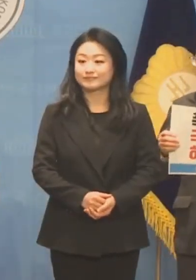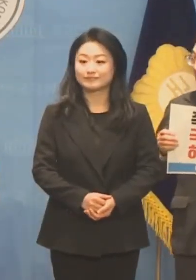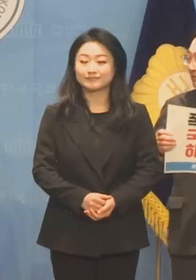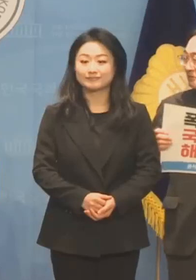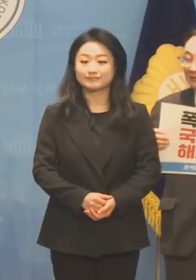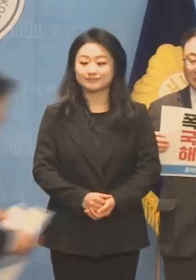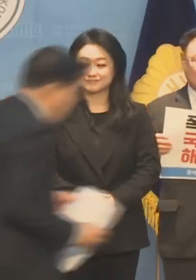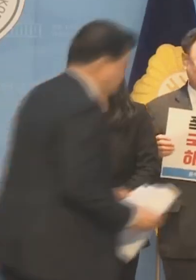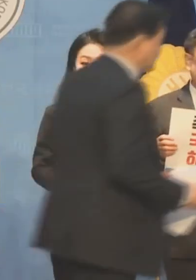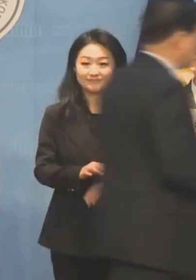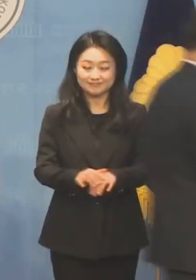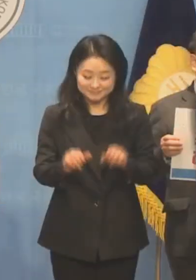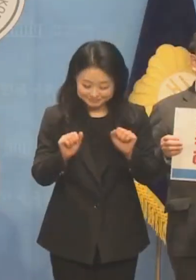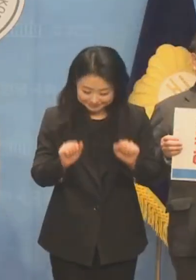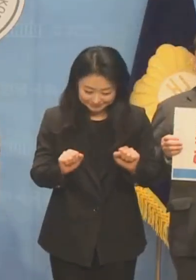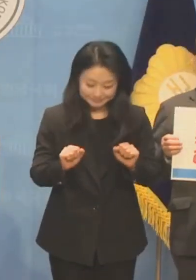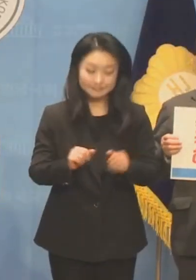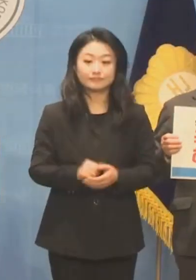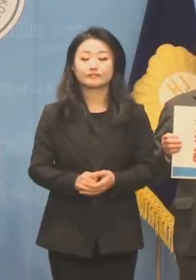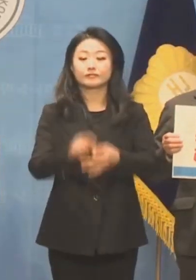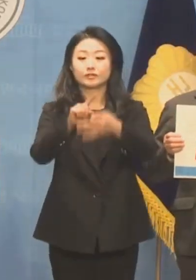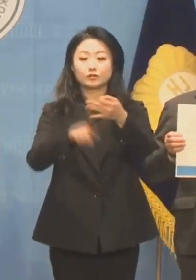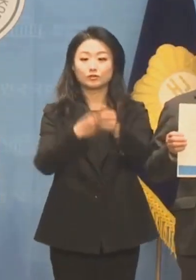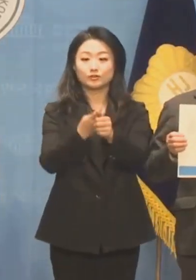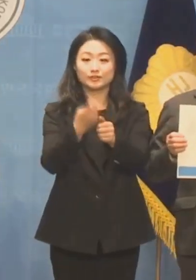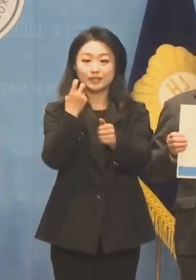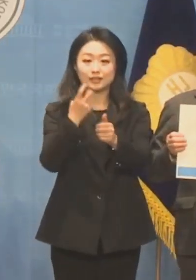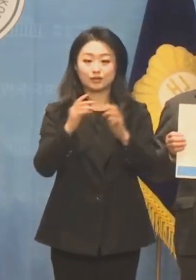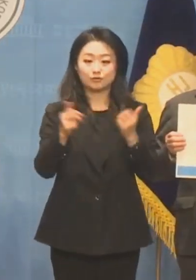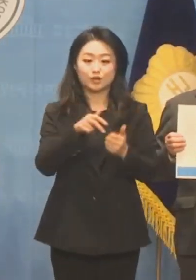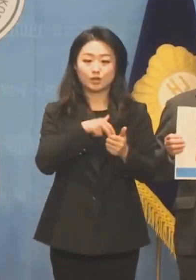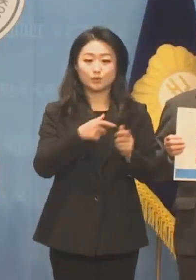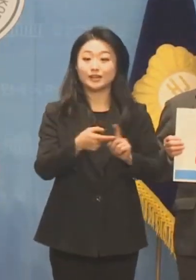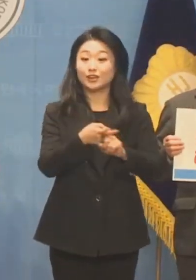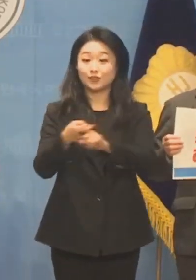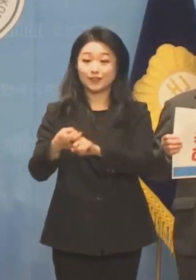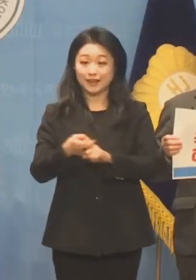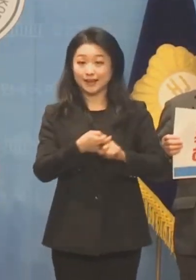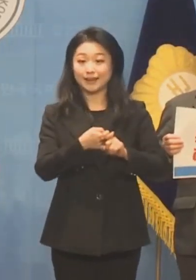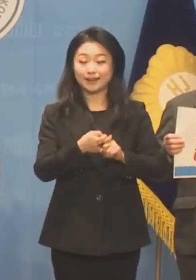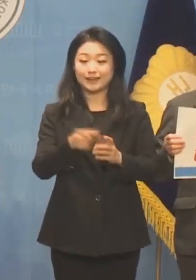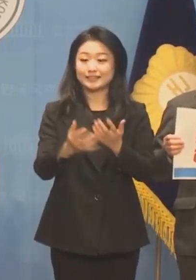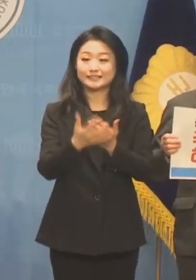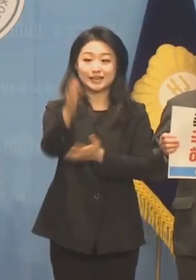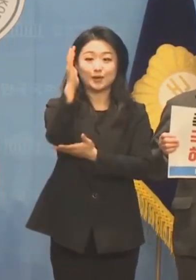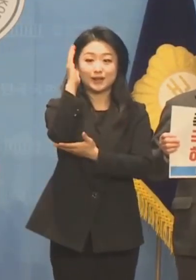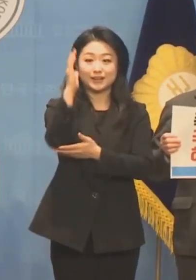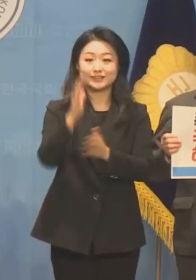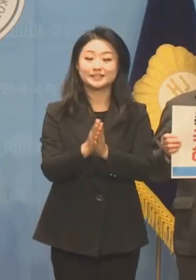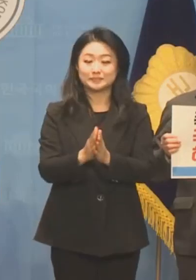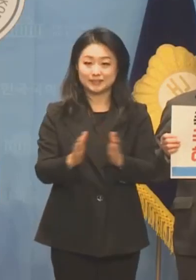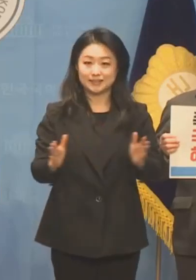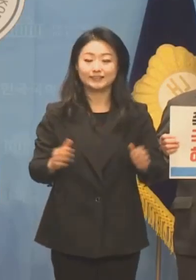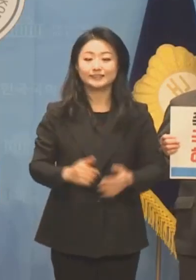안녕하십니까. 윤석열 탄핵 국회의원 연대에 기자회견을 바로 시작하도록